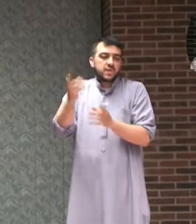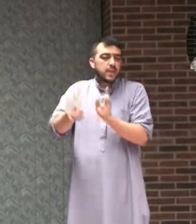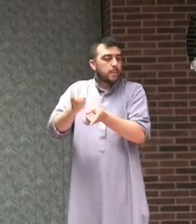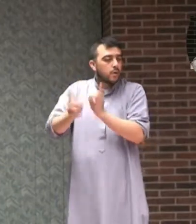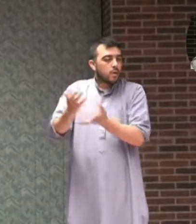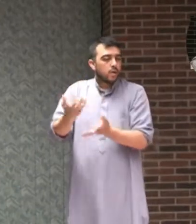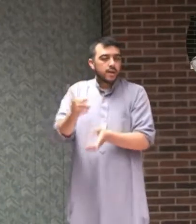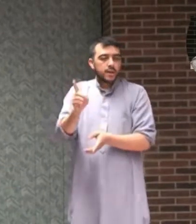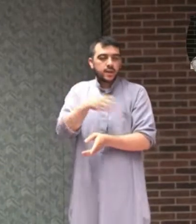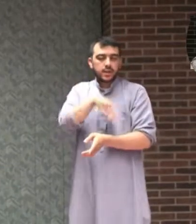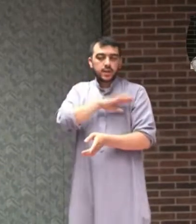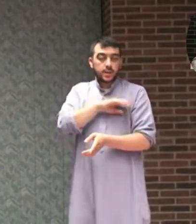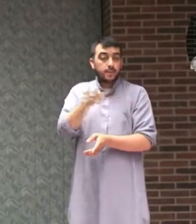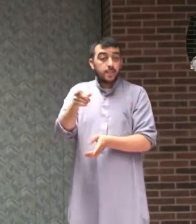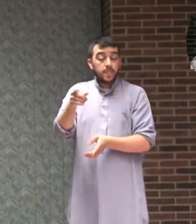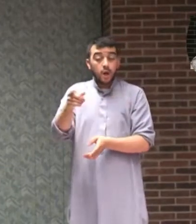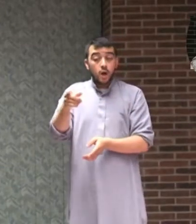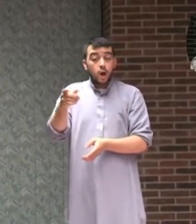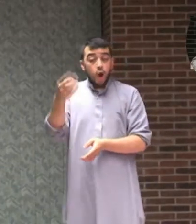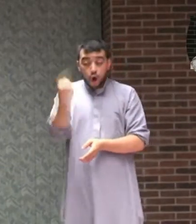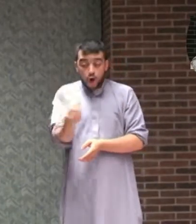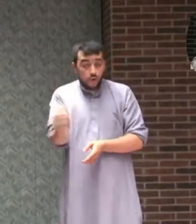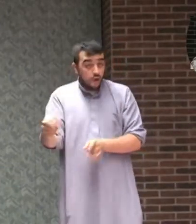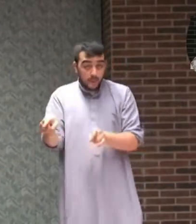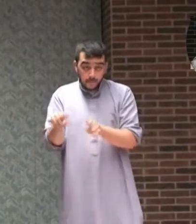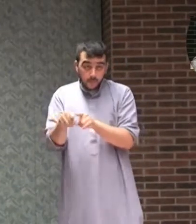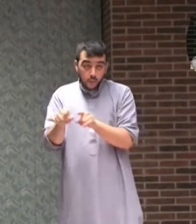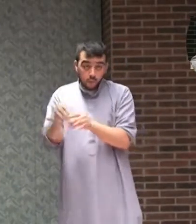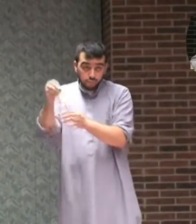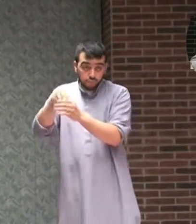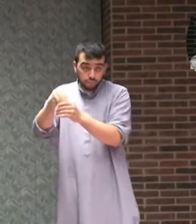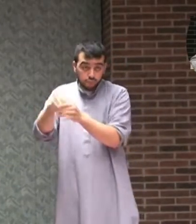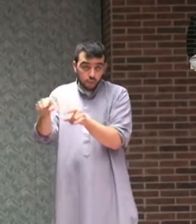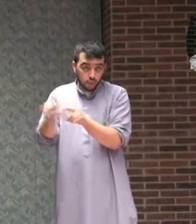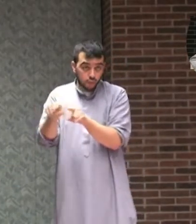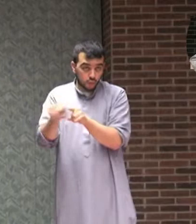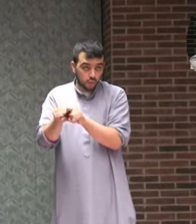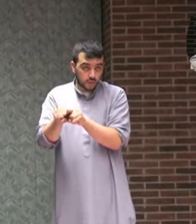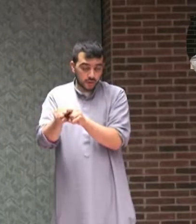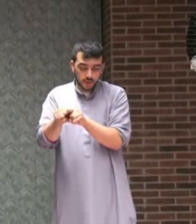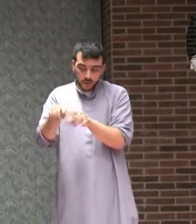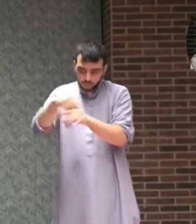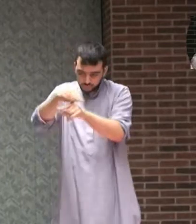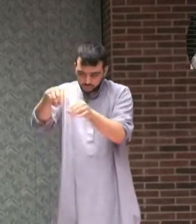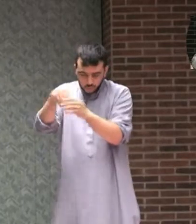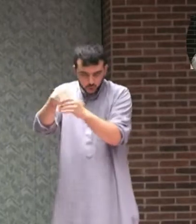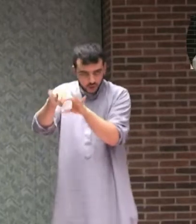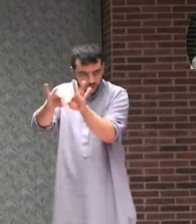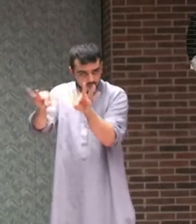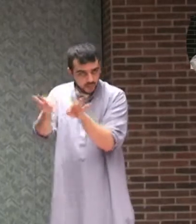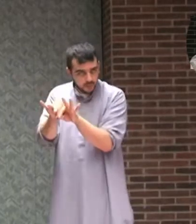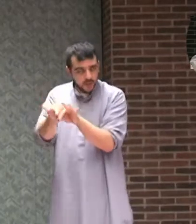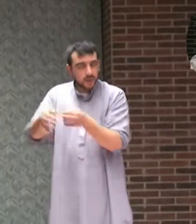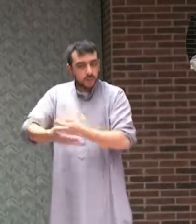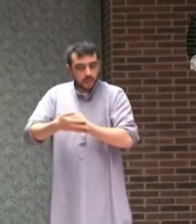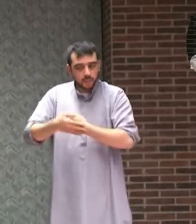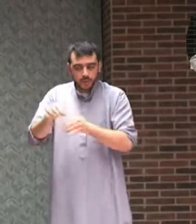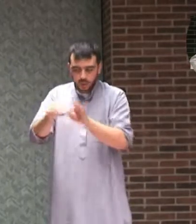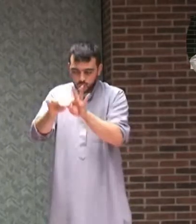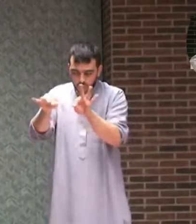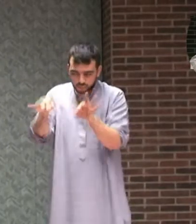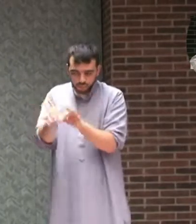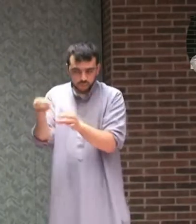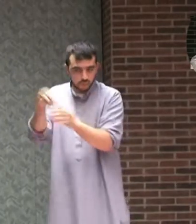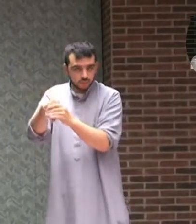Les enfants sont considérés comme des adultes à ce niveau-là. Même les bébés, comment dirait-on, les